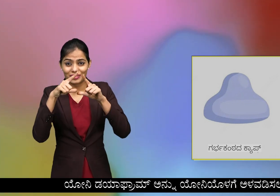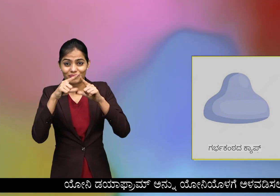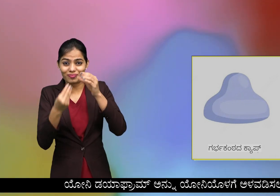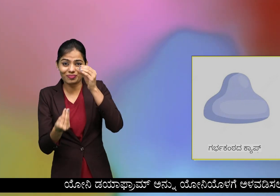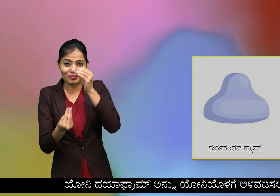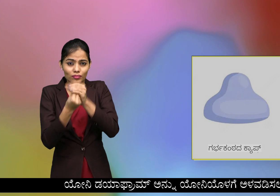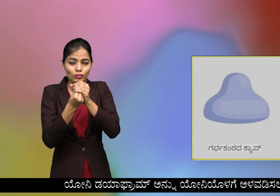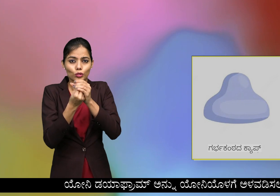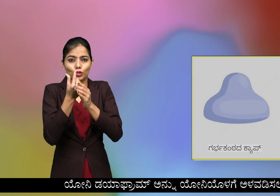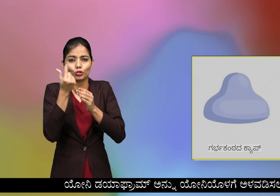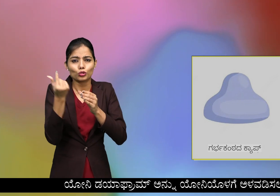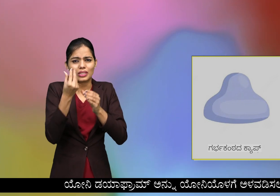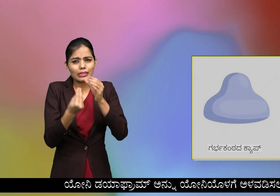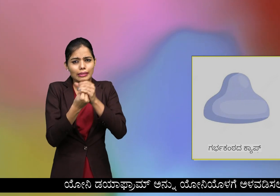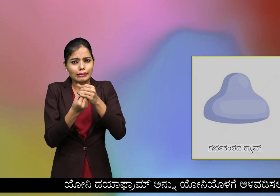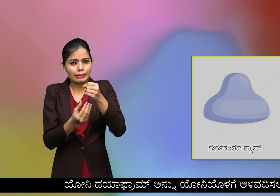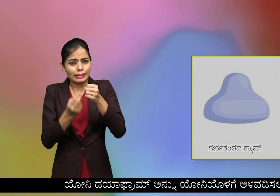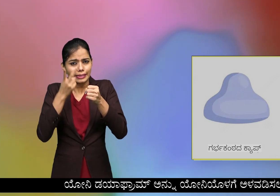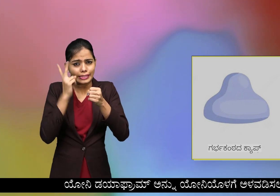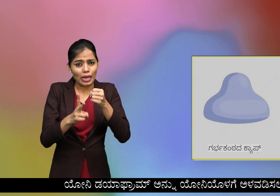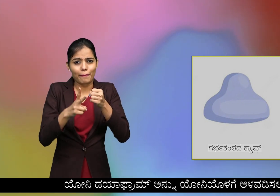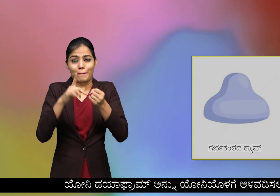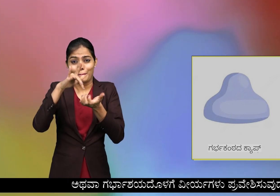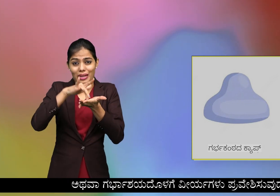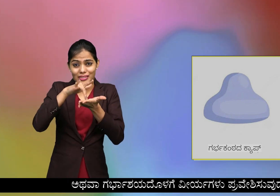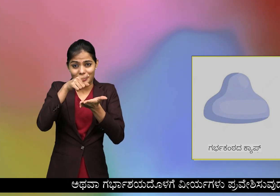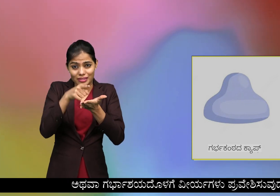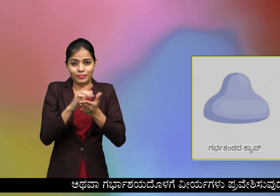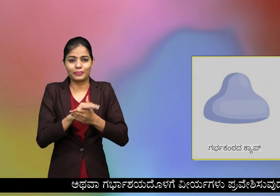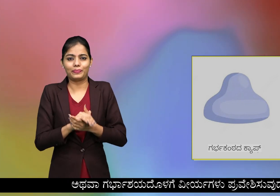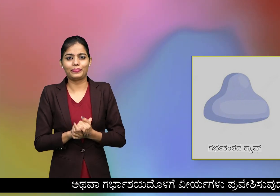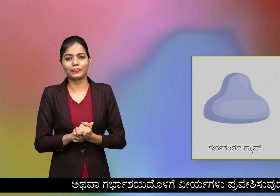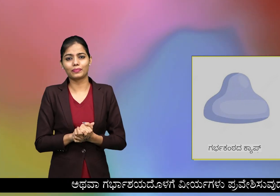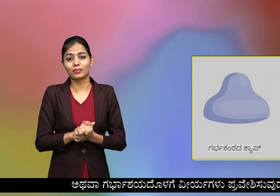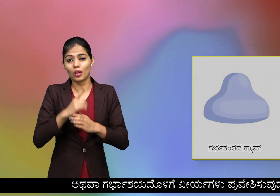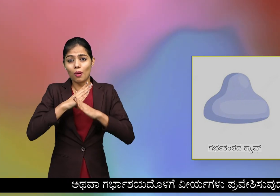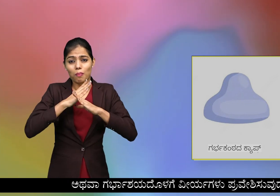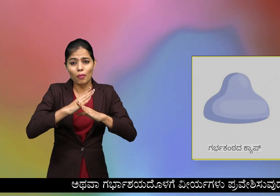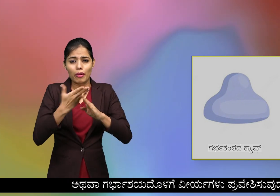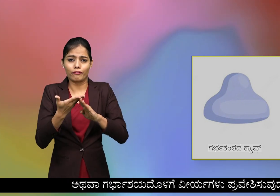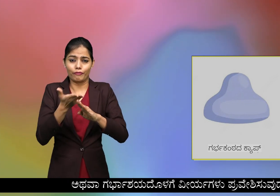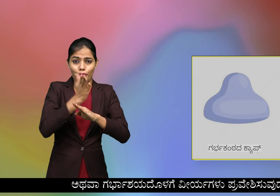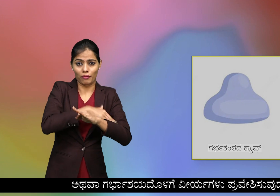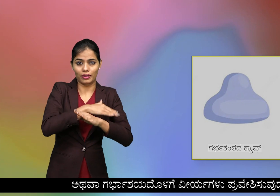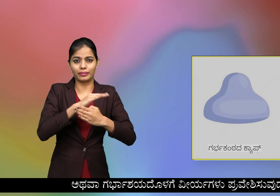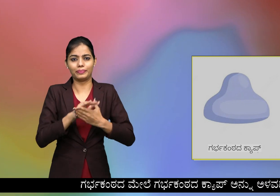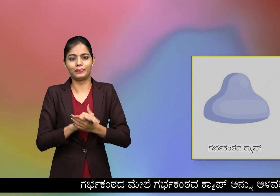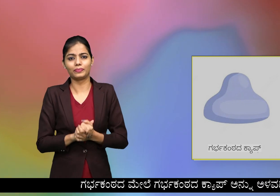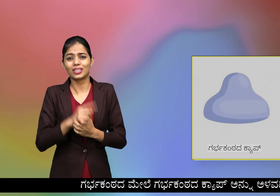ಯೋನಿ ಡಯಾಫ್ರಾಮ್ ಅನ್ನ ಯೋನಿಯೊಳಗೆ ಅಳವಡಿಸಲು ಬಳಸಲಾಗುತ್ತೆ ಅಥವಾ ಗರ್ಭಾಶಯದೊಳಗೆ ವೀರ್ಯಗಳು ಪ್ರವೇಶಿಸುವುದನ್ನ ತಡೆಯಲು ಗರ್ಭಕಂಠದ